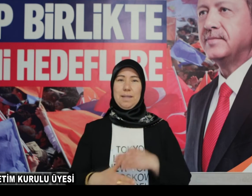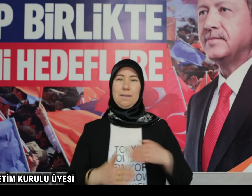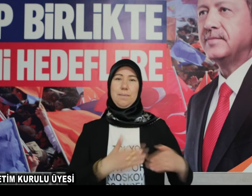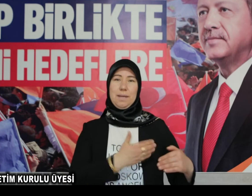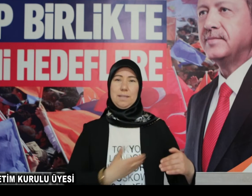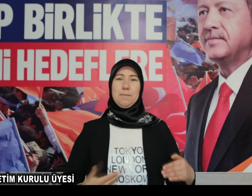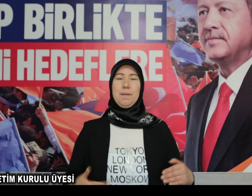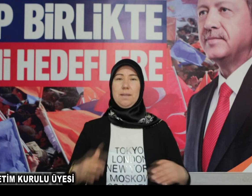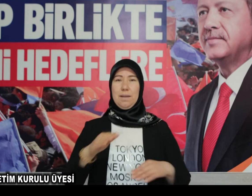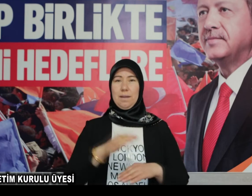milletine